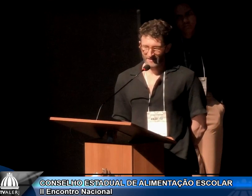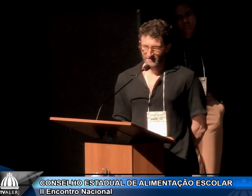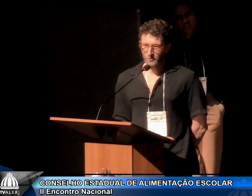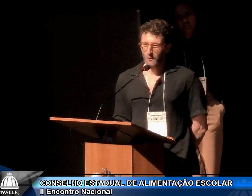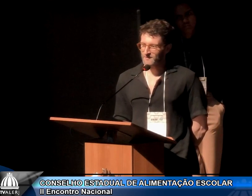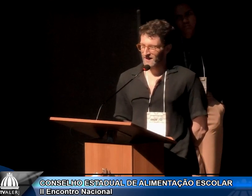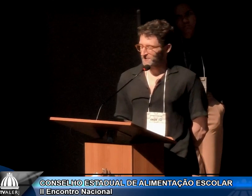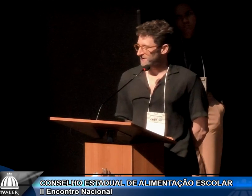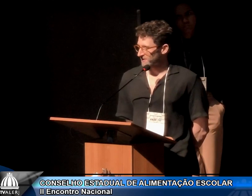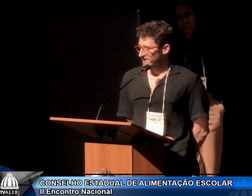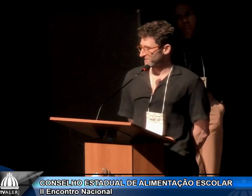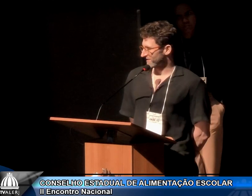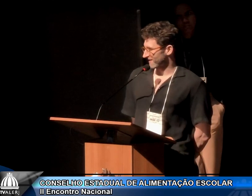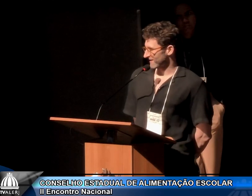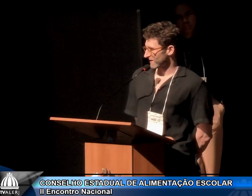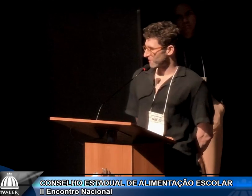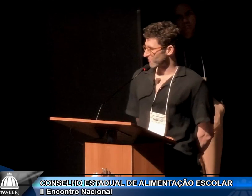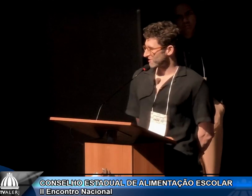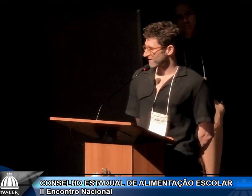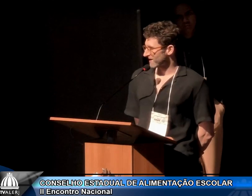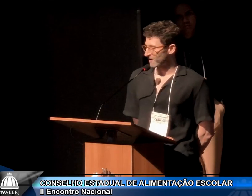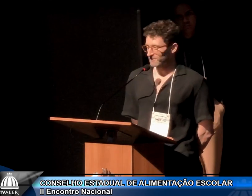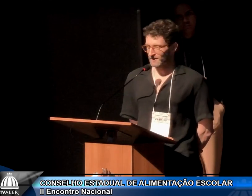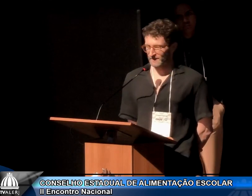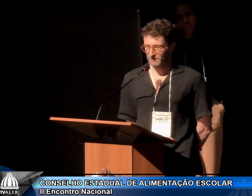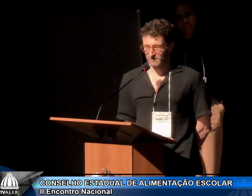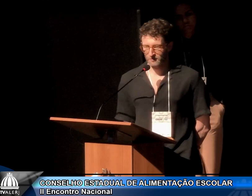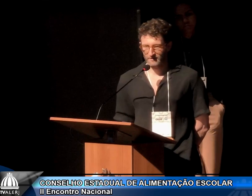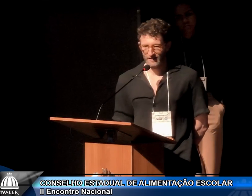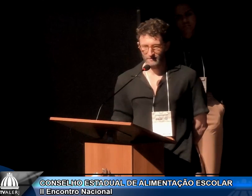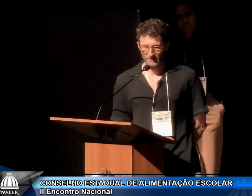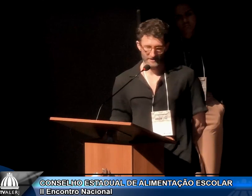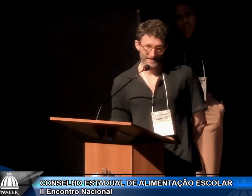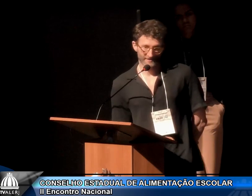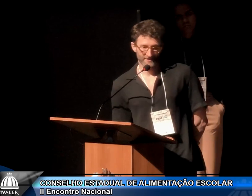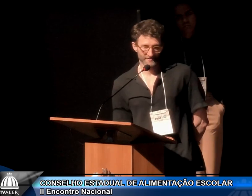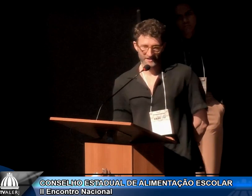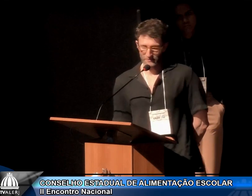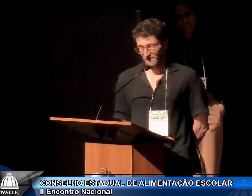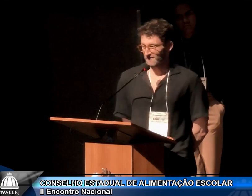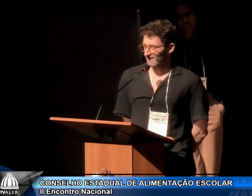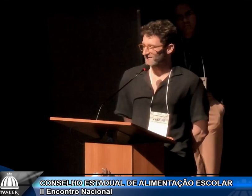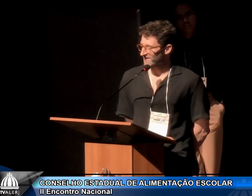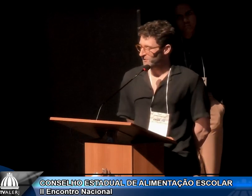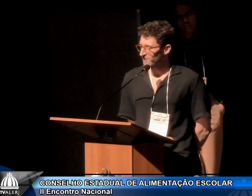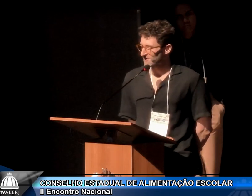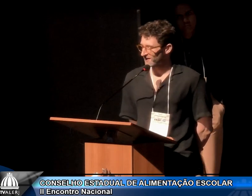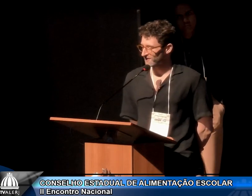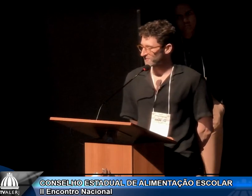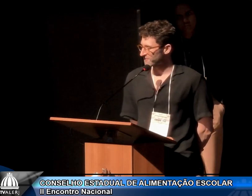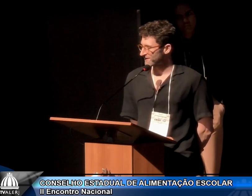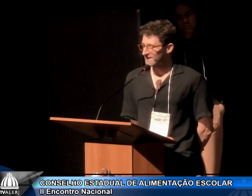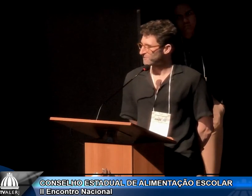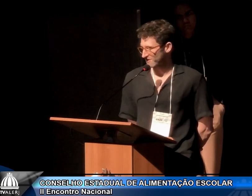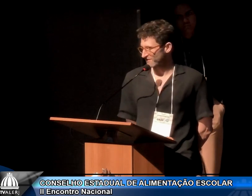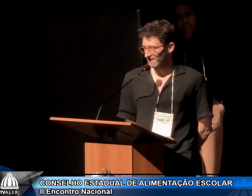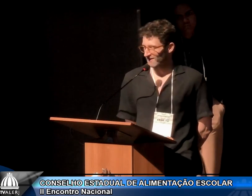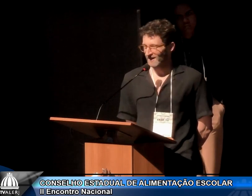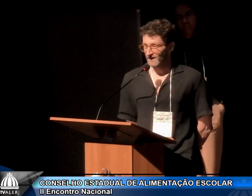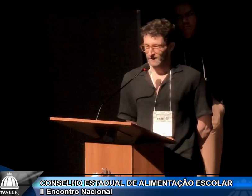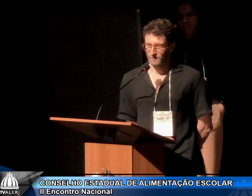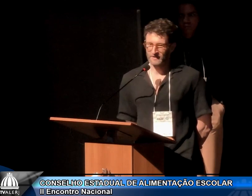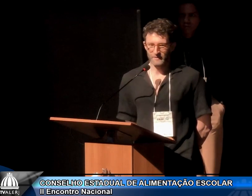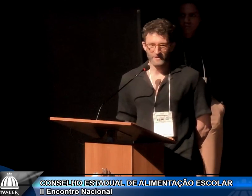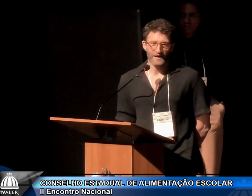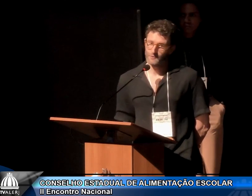e se no contrato na hora que você elabora o edital e a minuta de contrato e eles assinam e você assinam como entidades e cultura não tiver